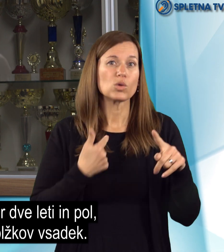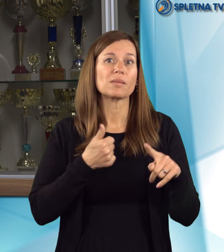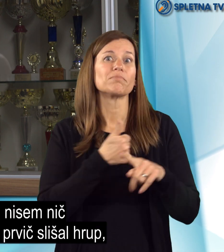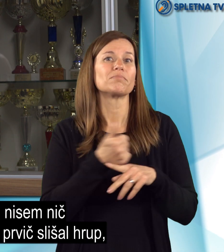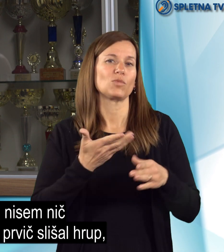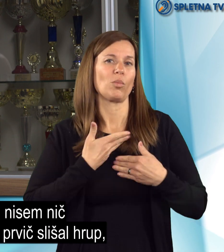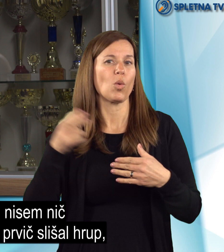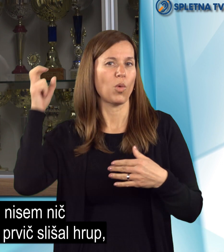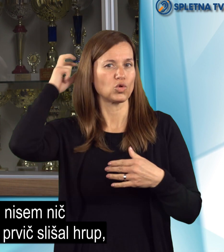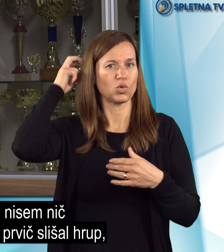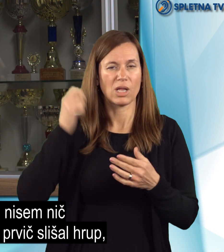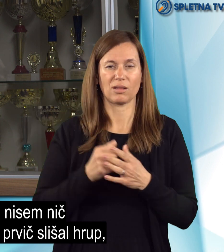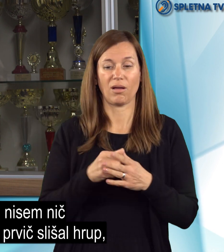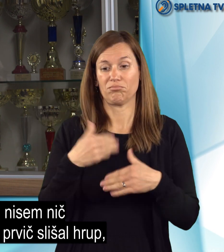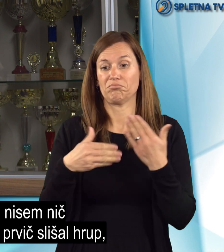prvič slišal,